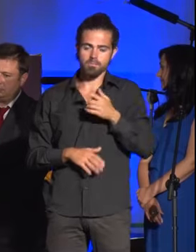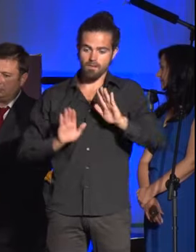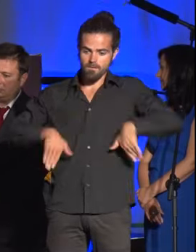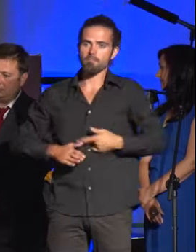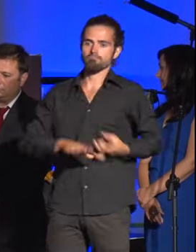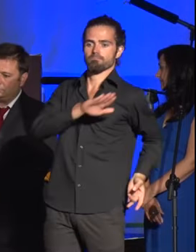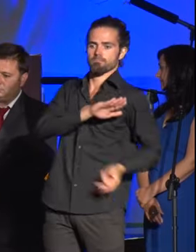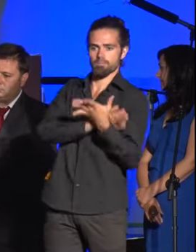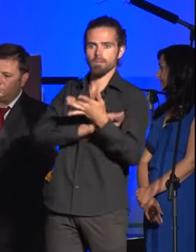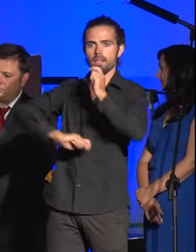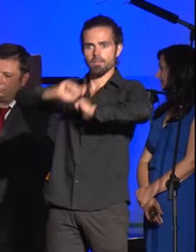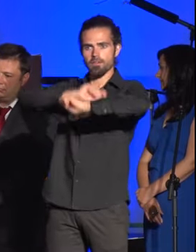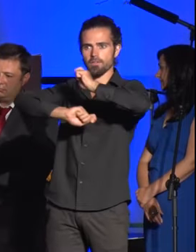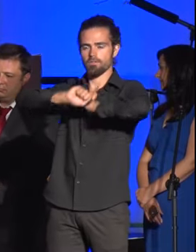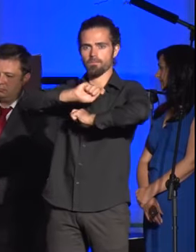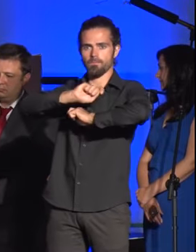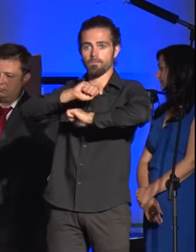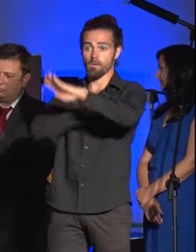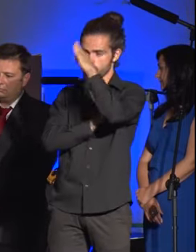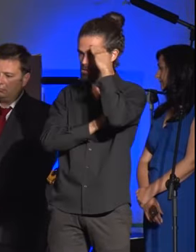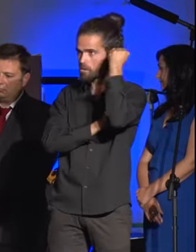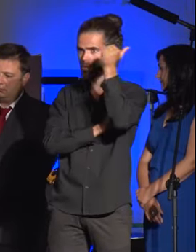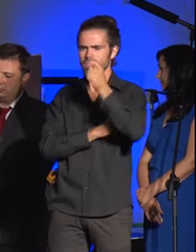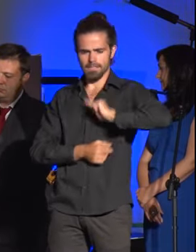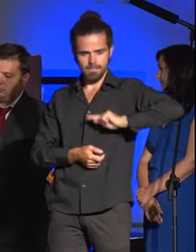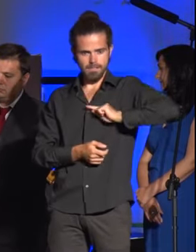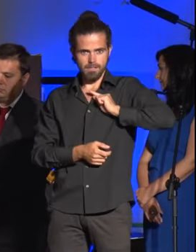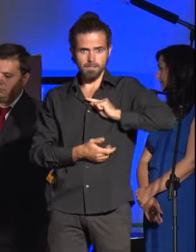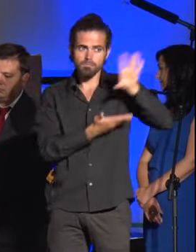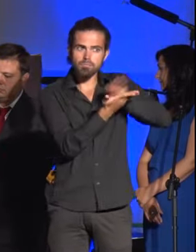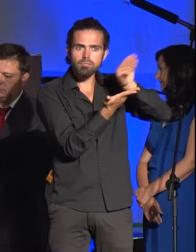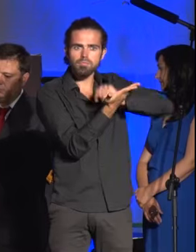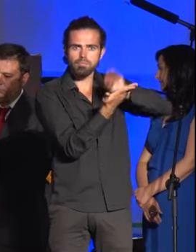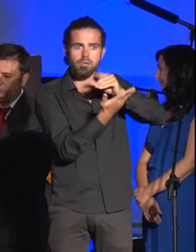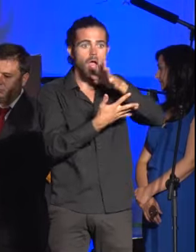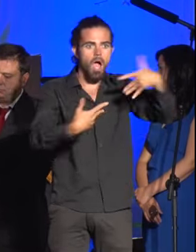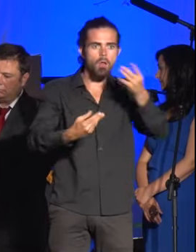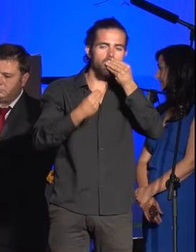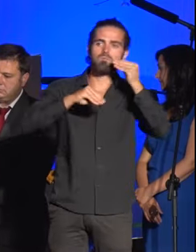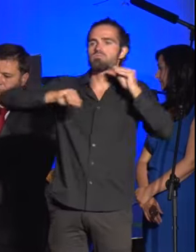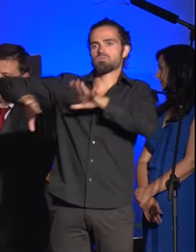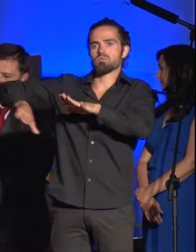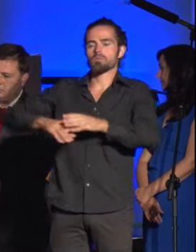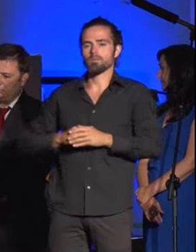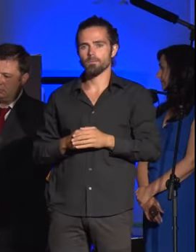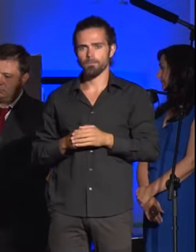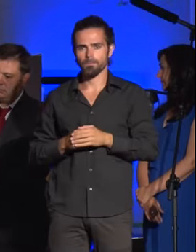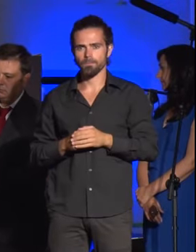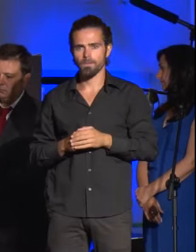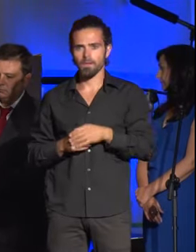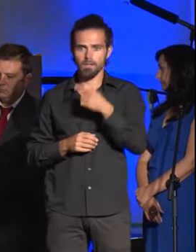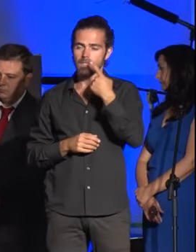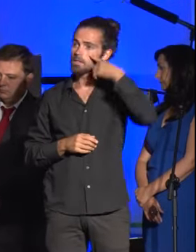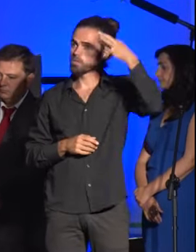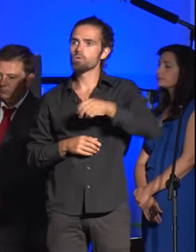ello, todo este sentimiento que han acumulado es lo que les ha llevado. Y es el que espero que vosotros acumuléis también al final de